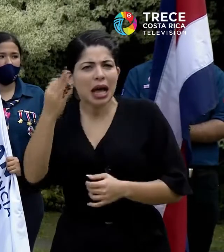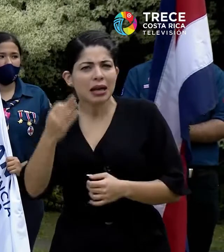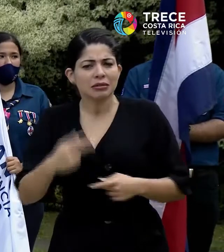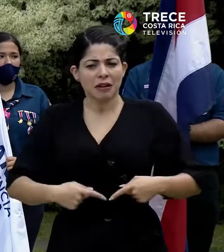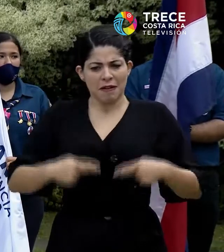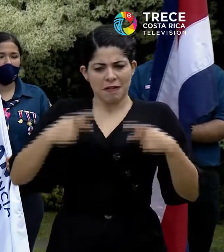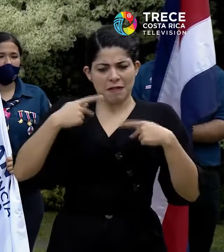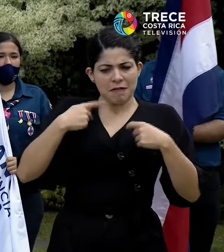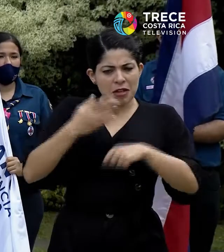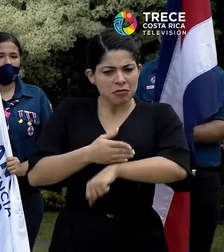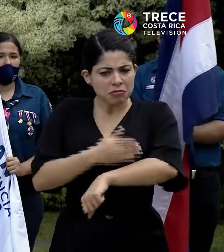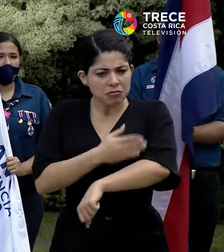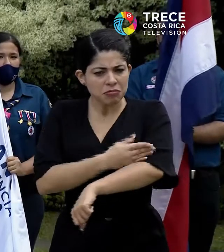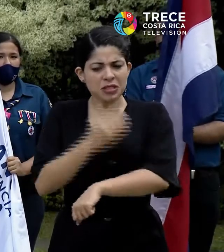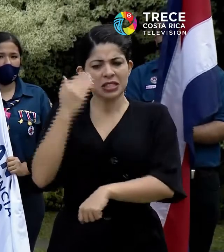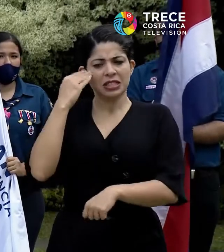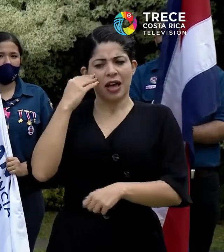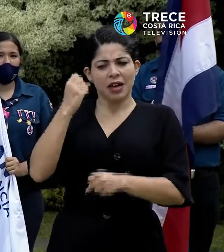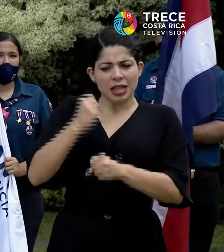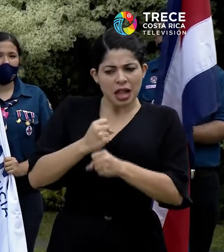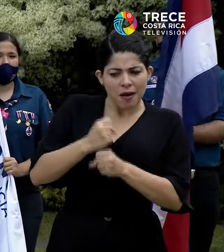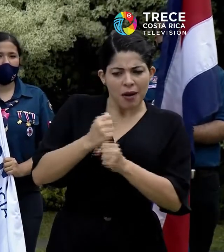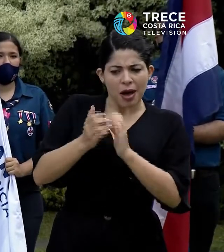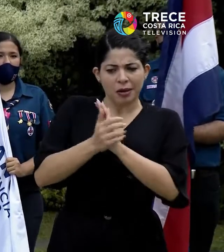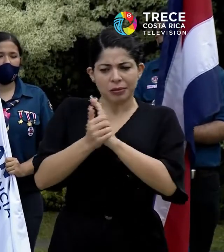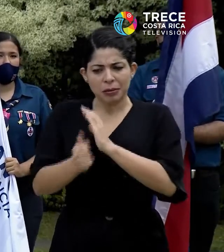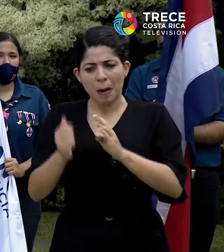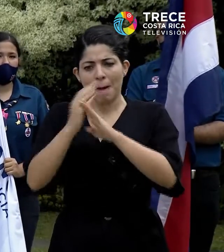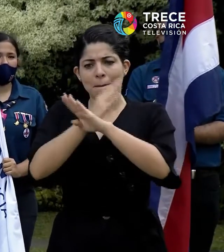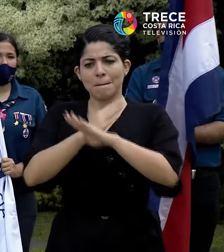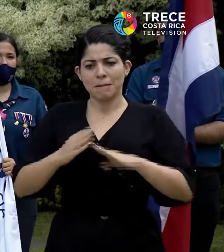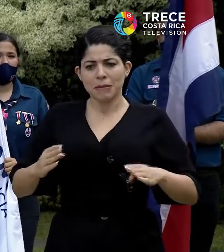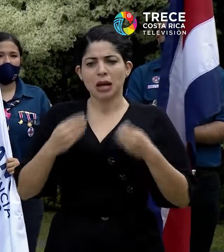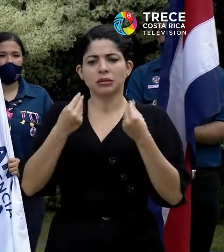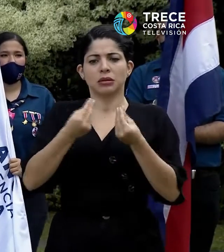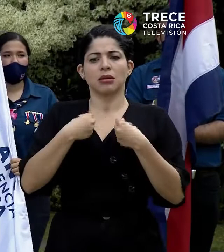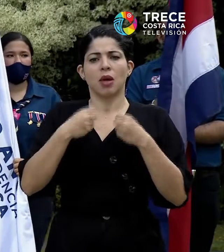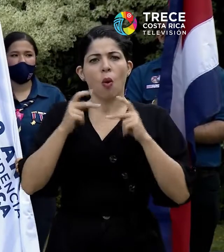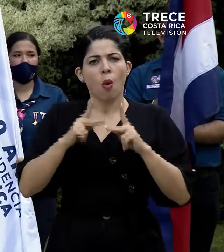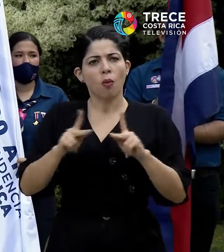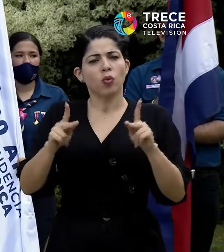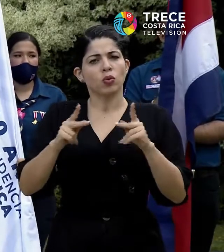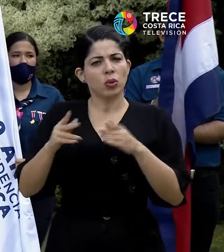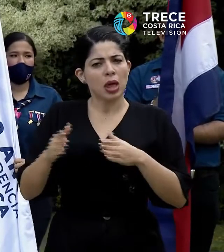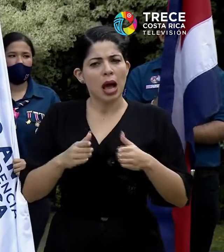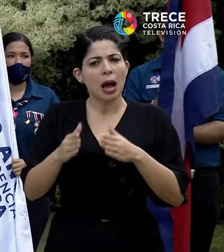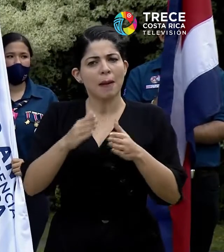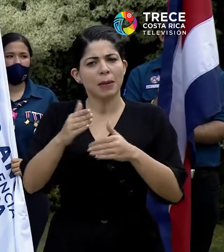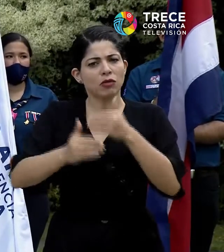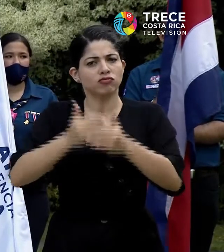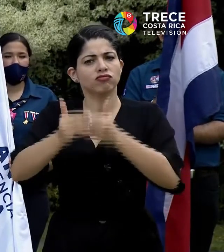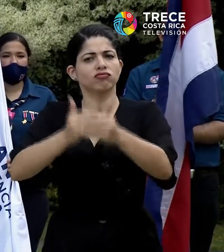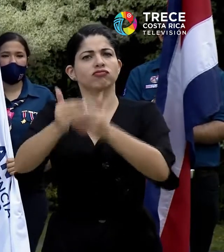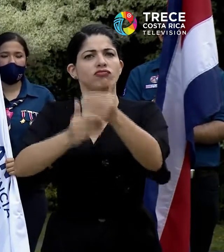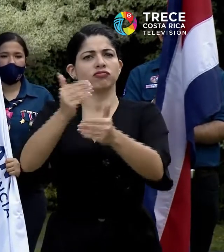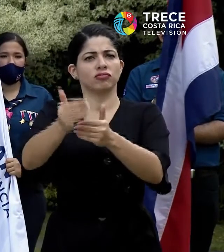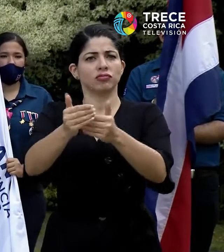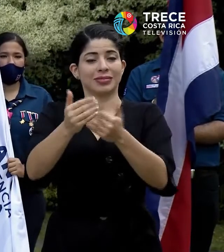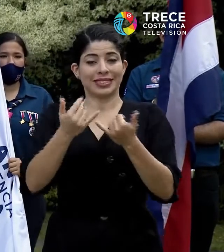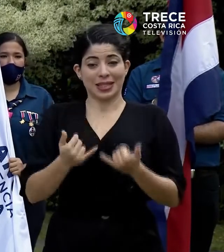de certeza de que el trabajo y la capacidad y la paz nos abren caminos. Este bicentenario nos deja